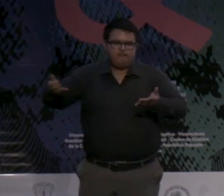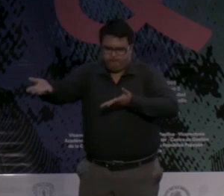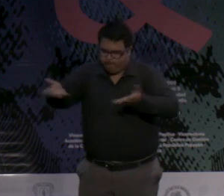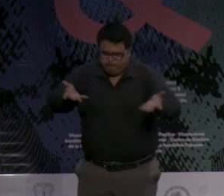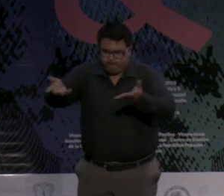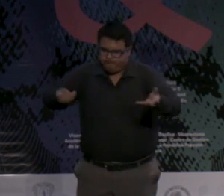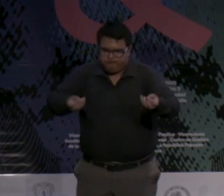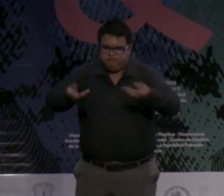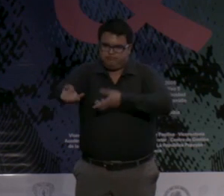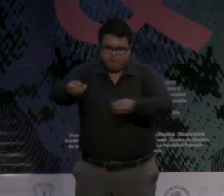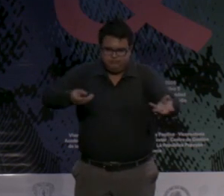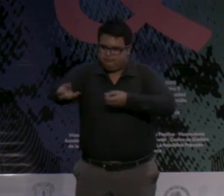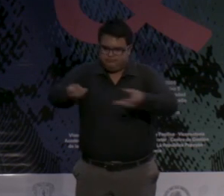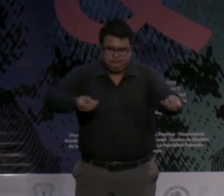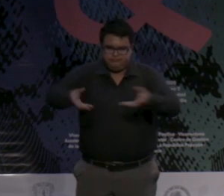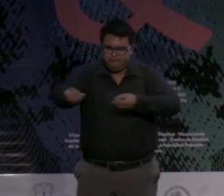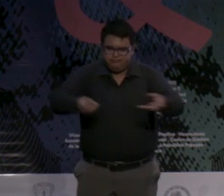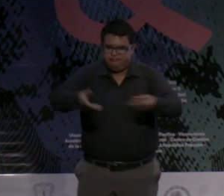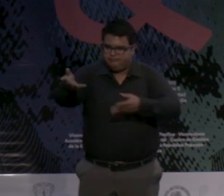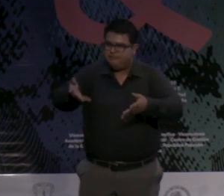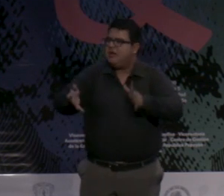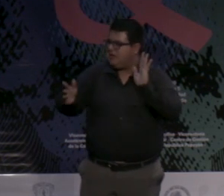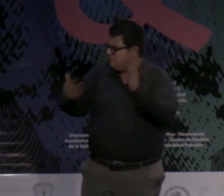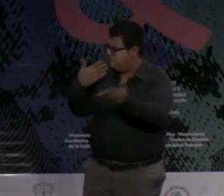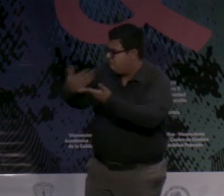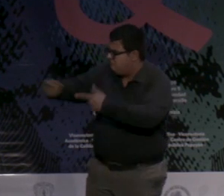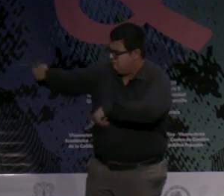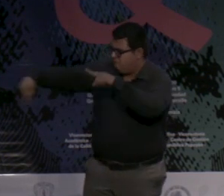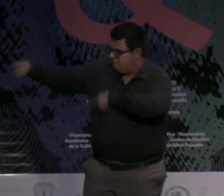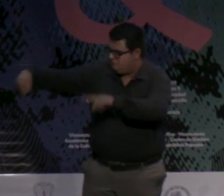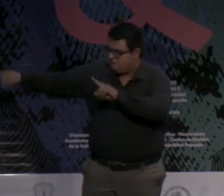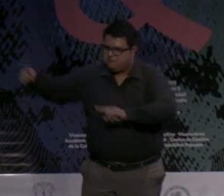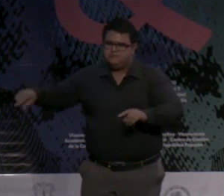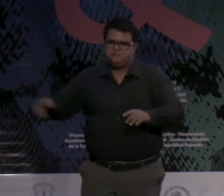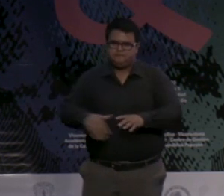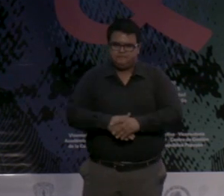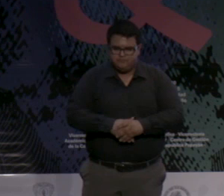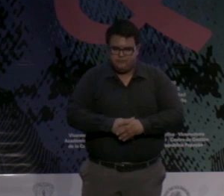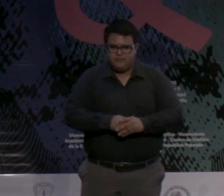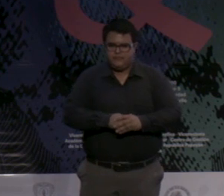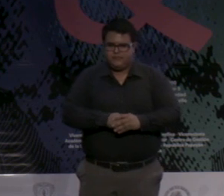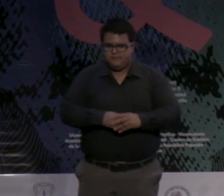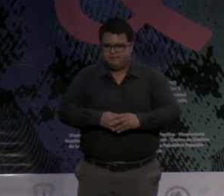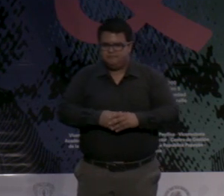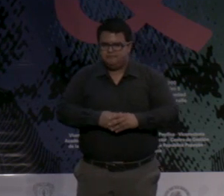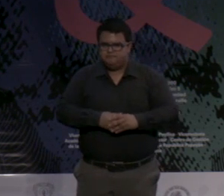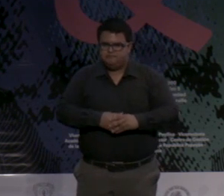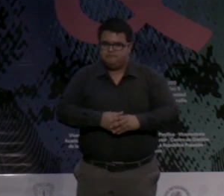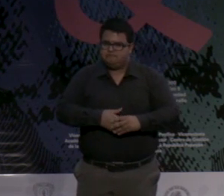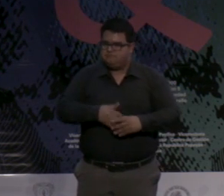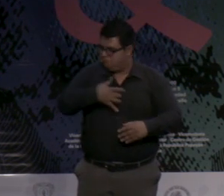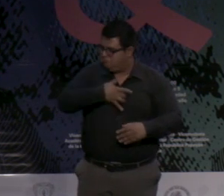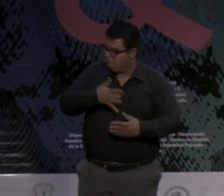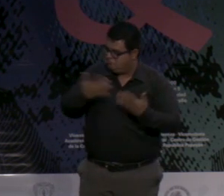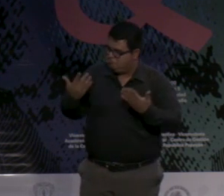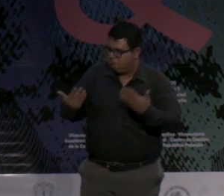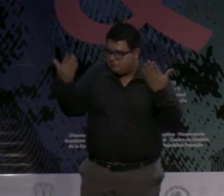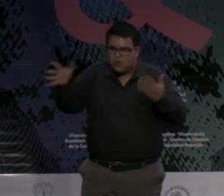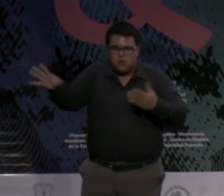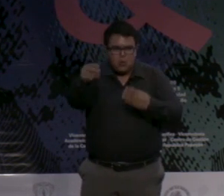algo que quiero reconocer y me parece una demostración muy grande de generosidad.